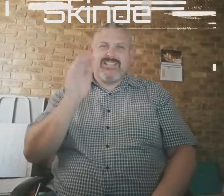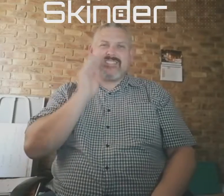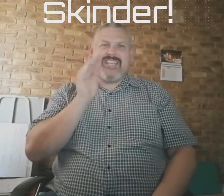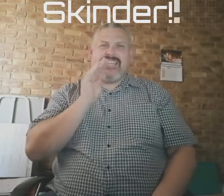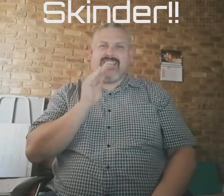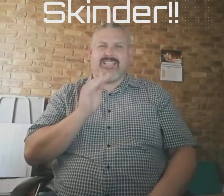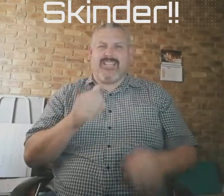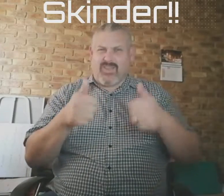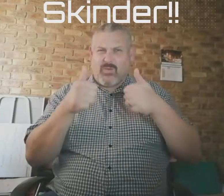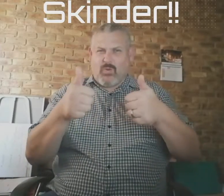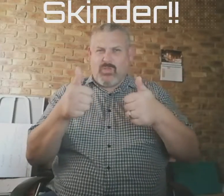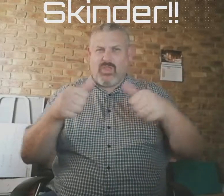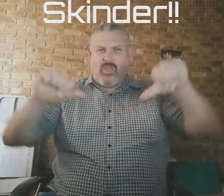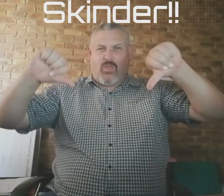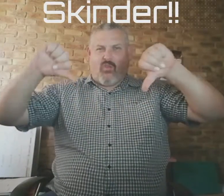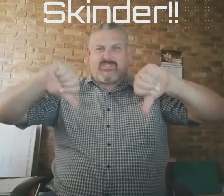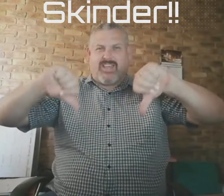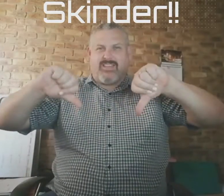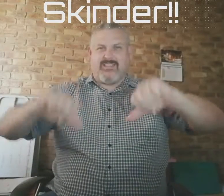Kinde, goed of slecht?